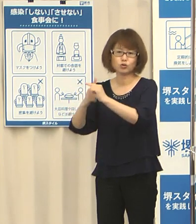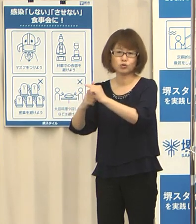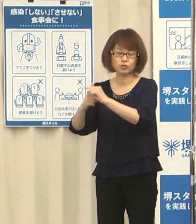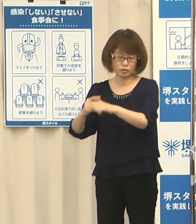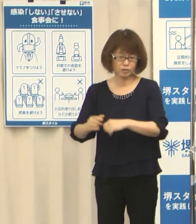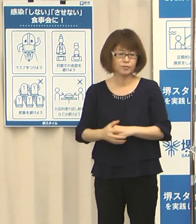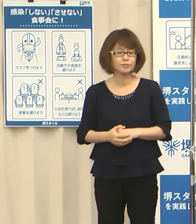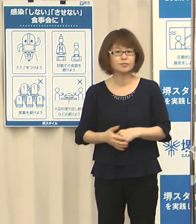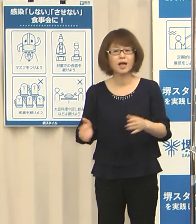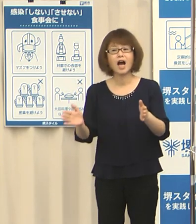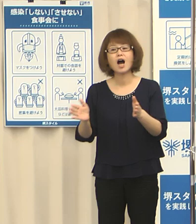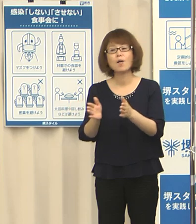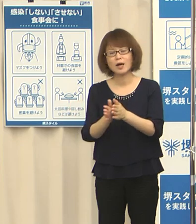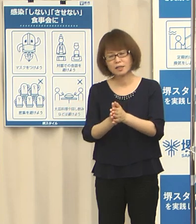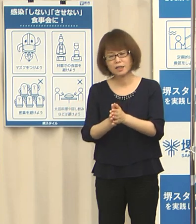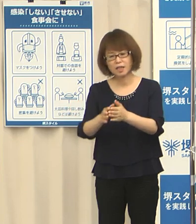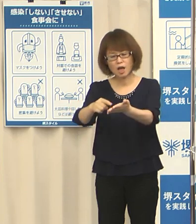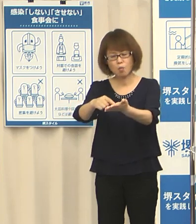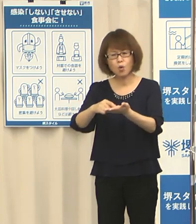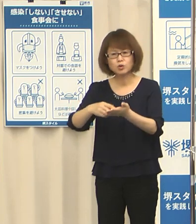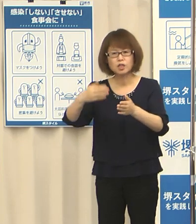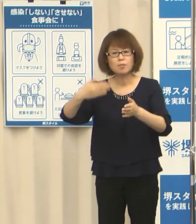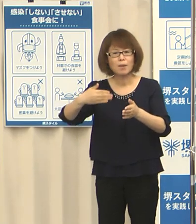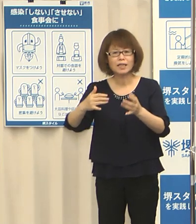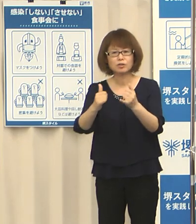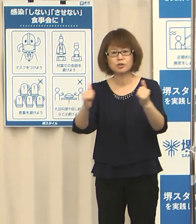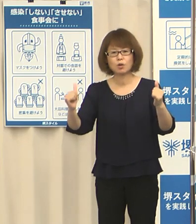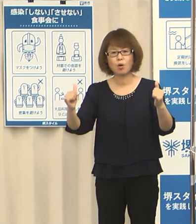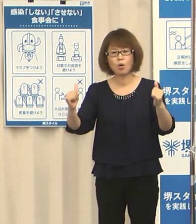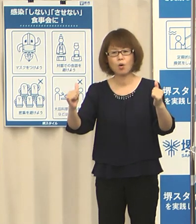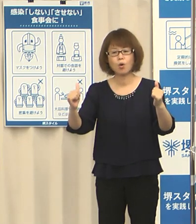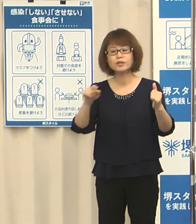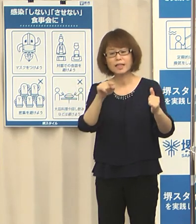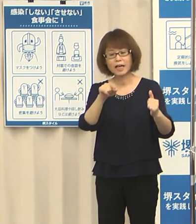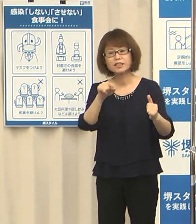わせてまだ未申請の方につきましても、これから